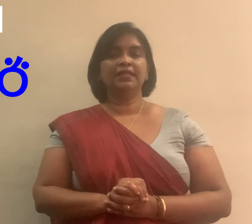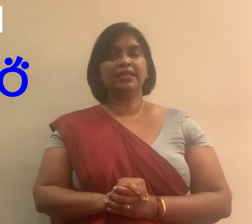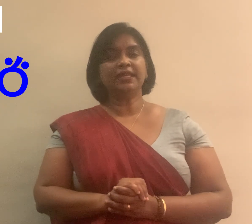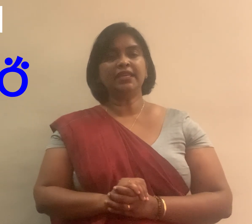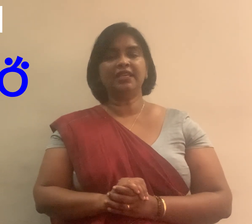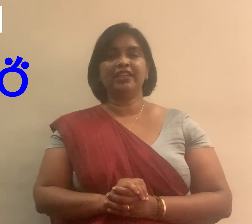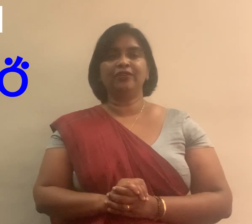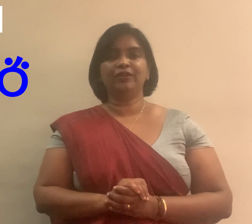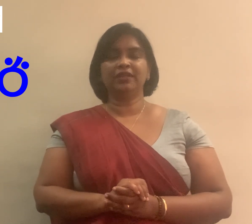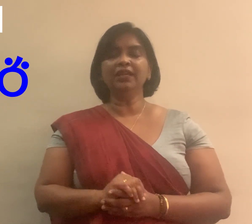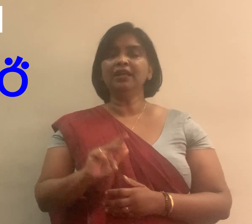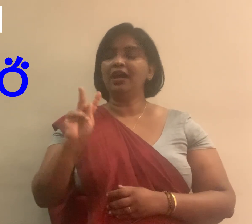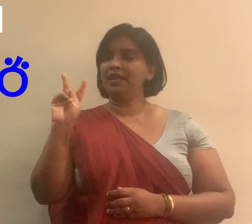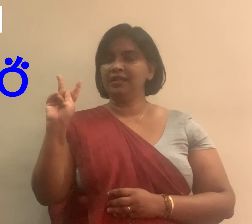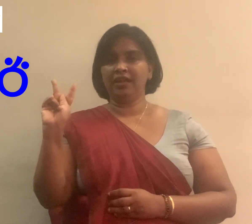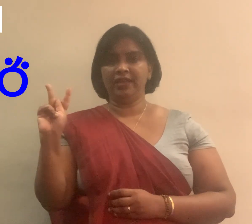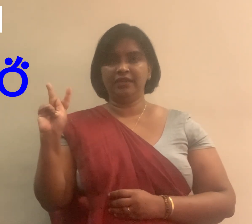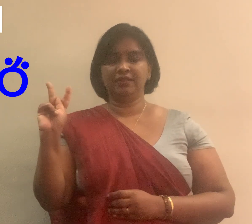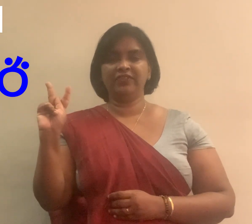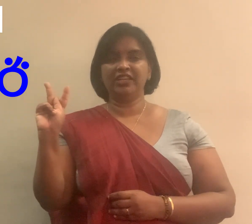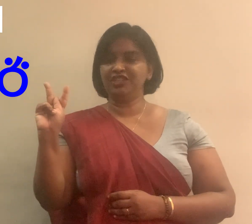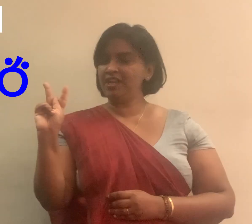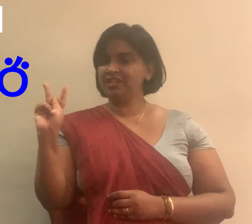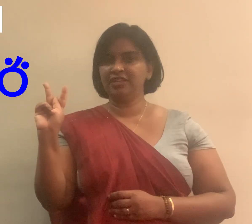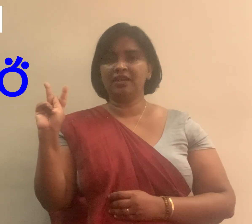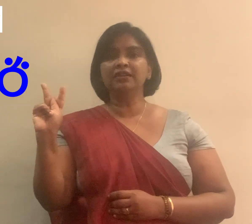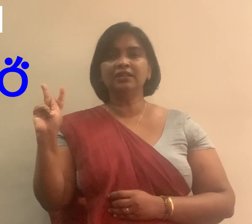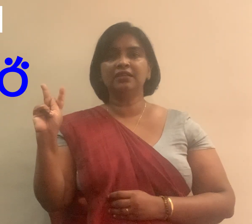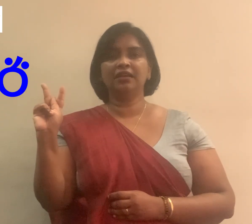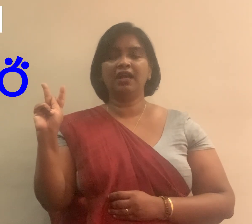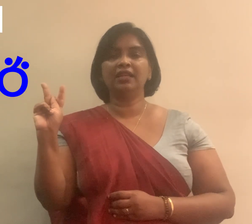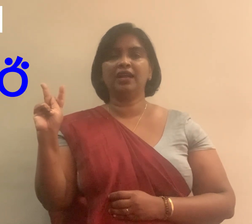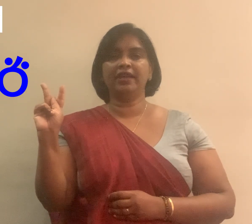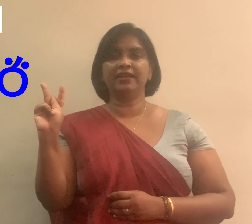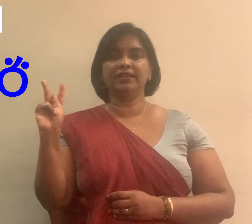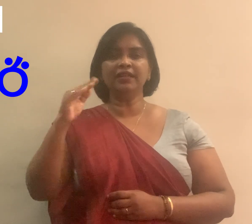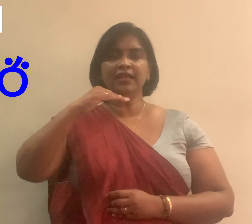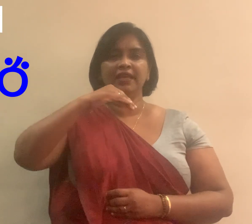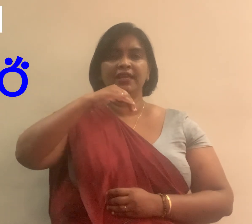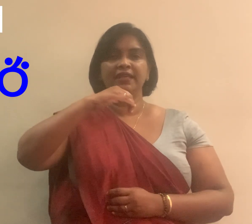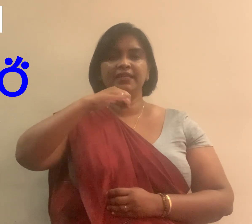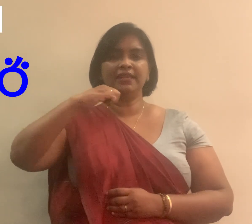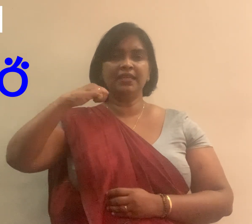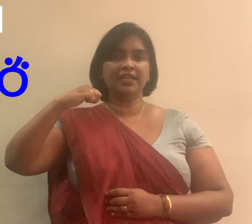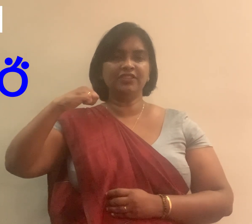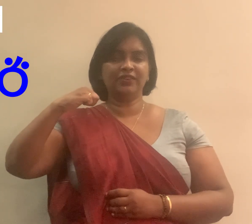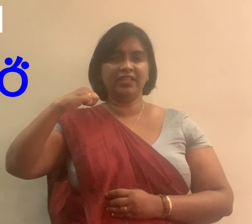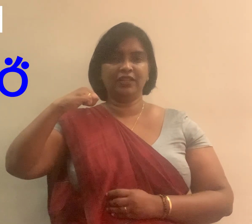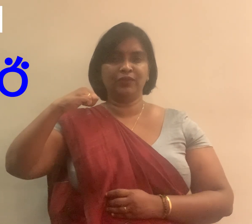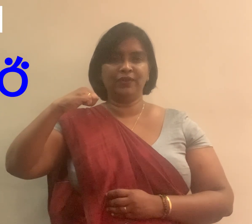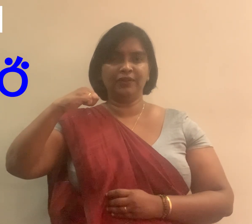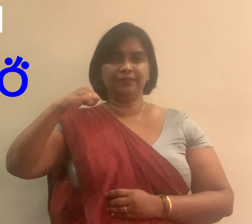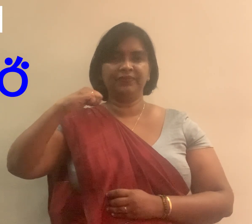කී කියනකොට අල් කයන ව්‍යංජන අක්ෂර උක් අල් කයන්නට කී ස්වරය එකතු වෙනවා.